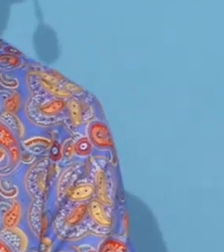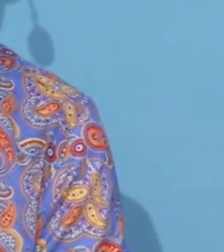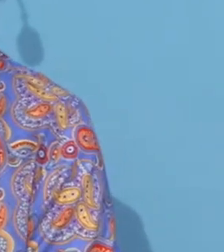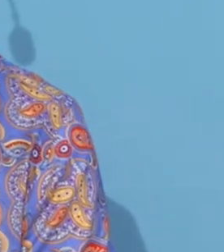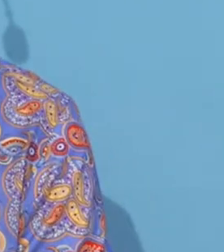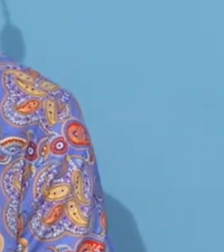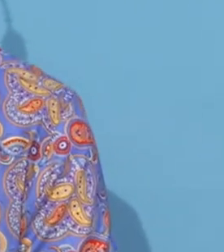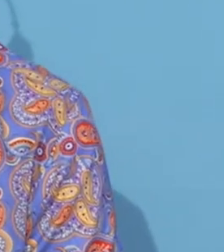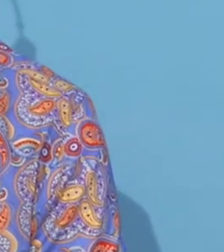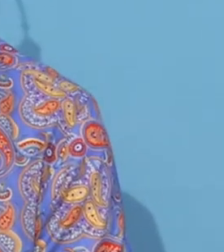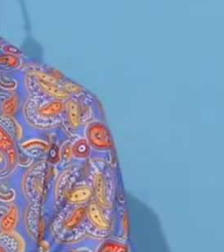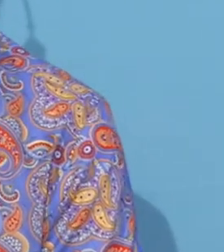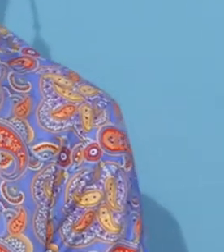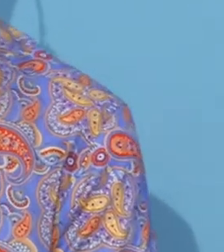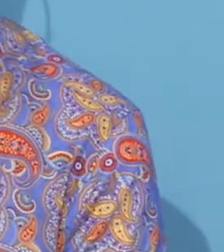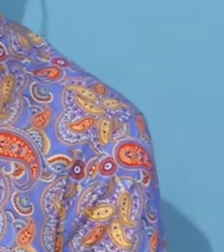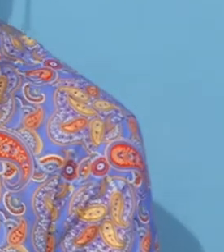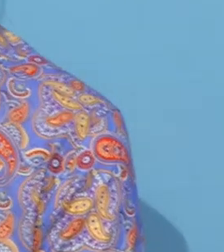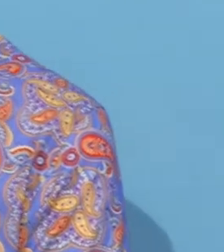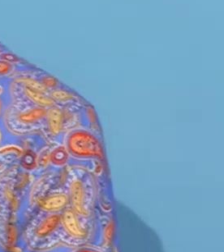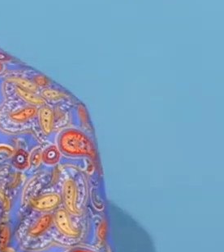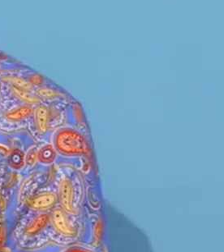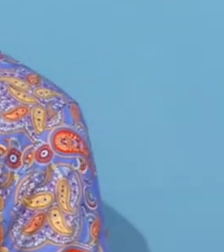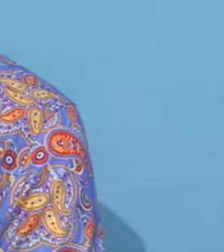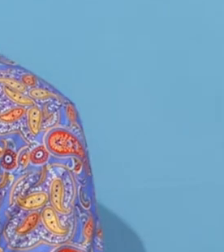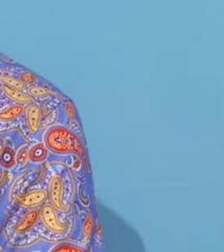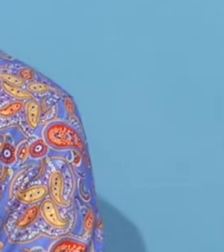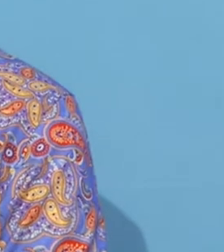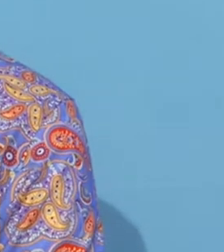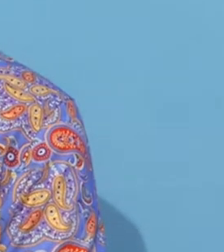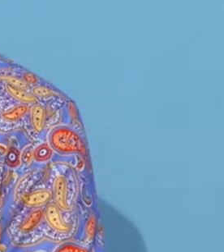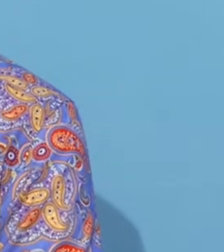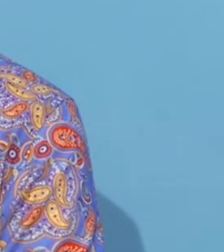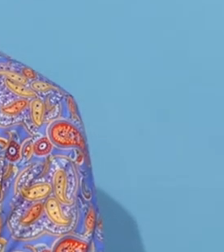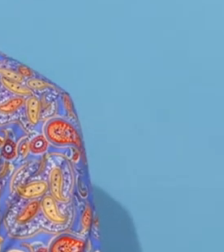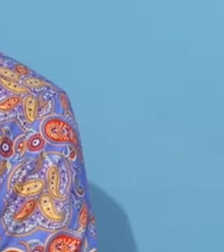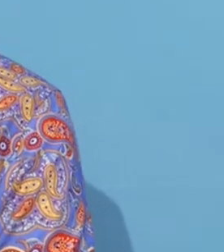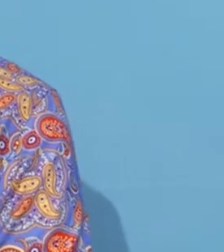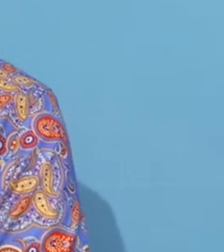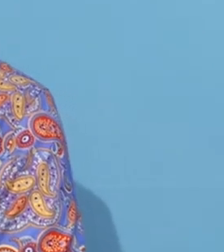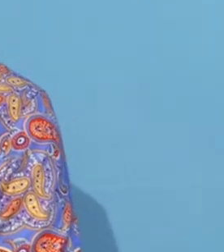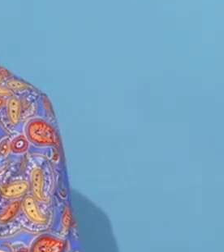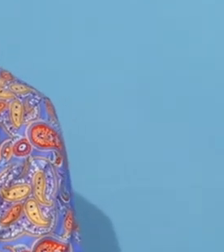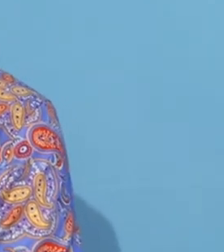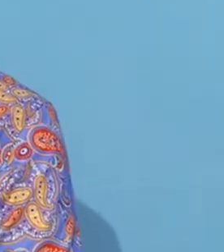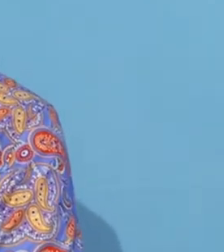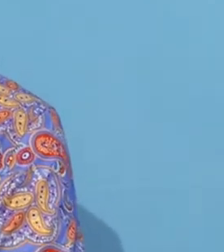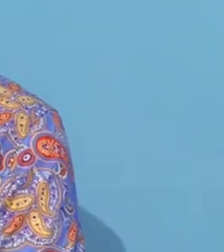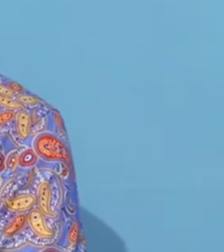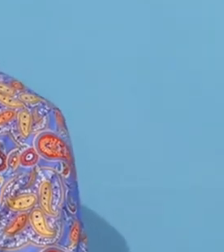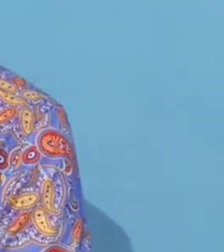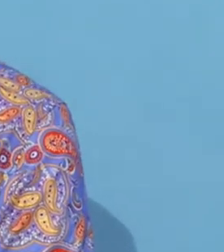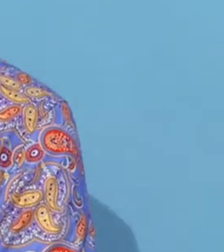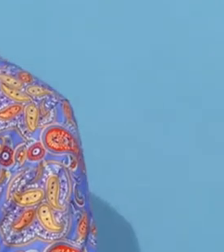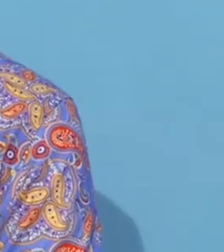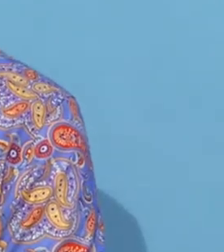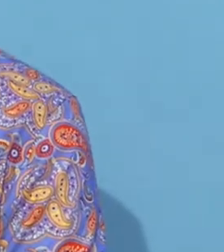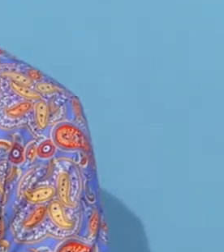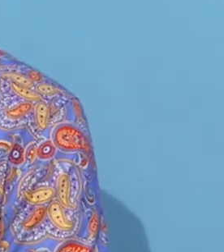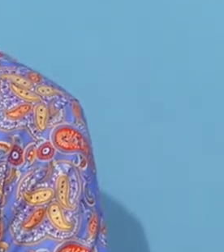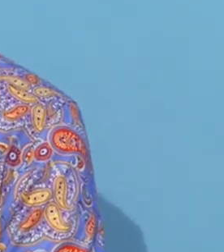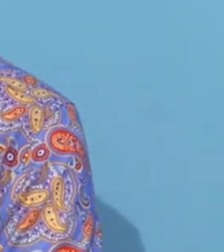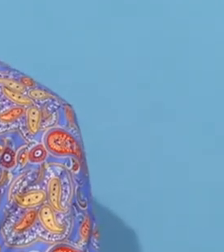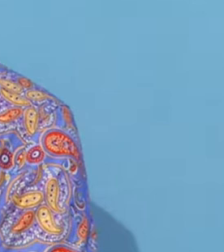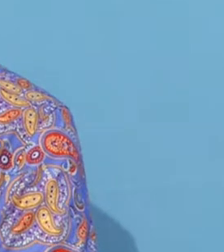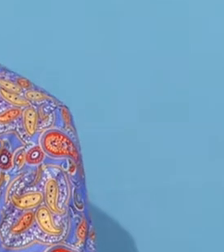Hora. Och då tänkte vi, är det så att de här skolorna på grund av att de är utvalda, att det ser ut som det gör där? Men kartläggningen visar